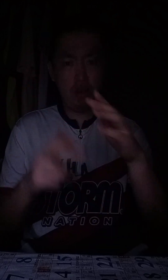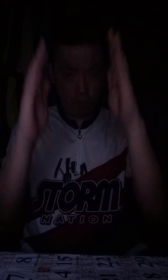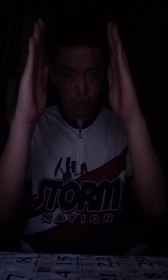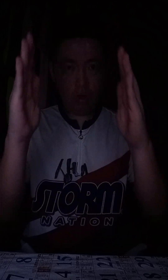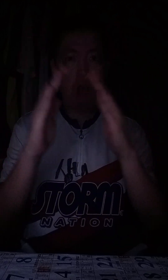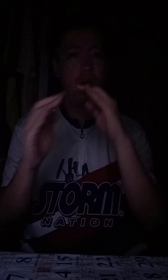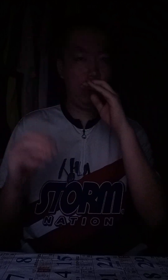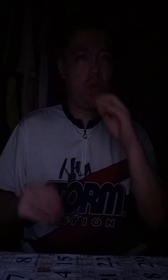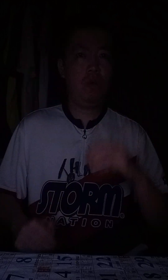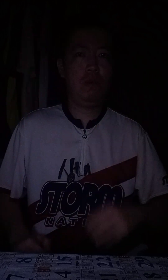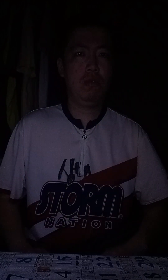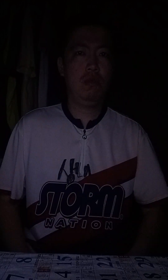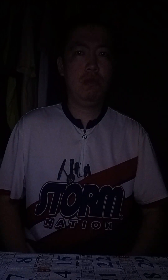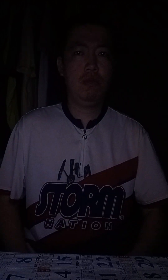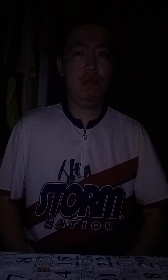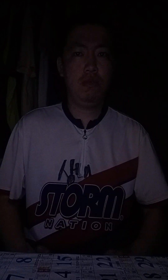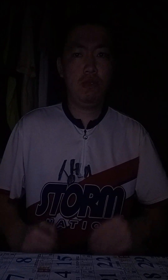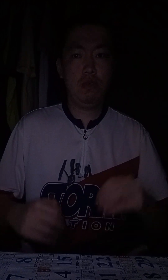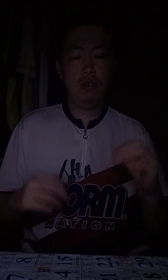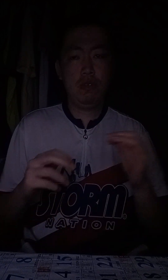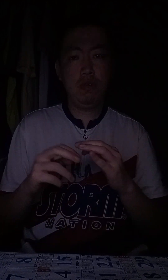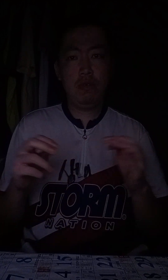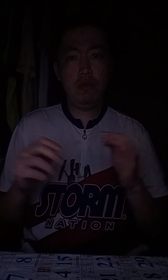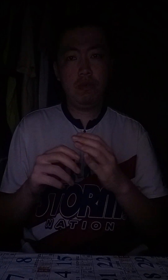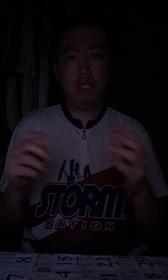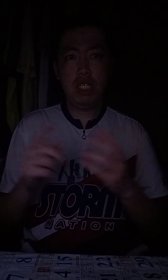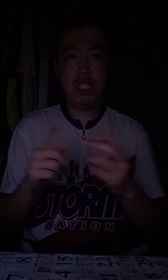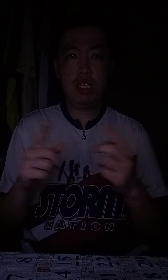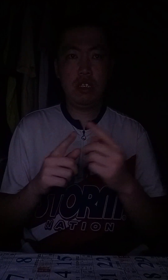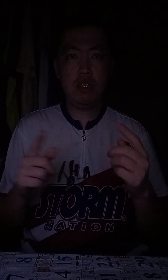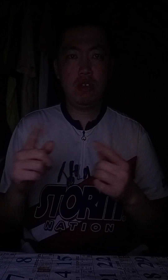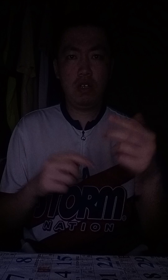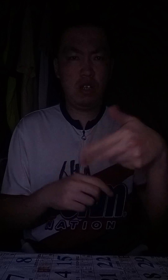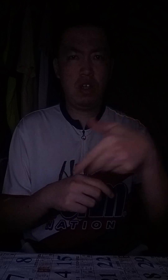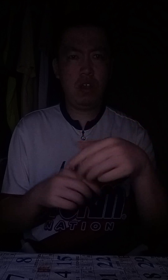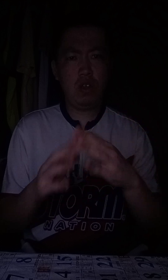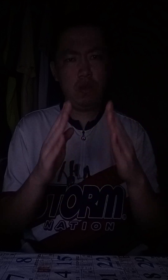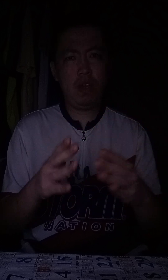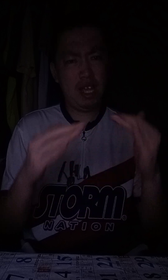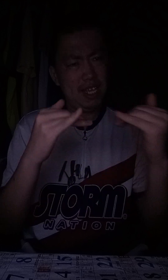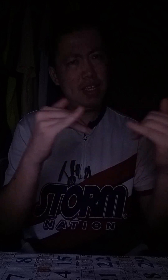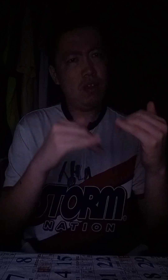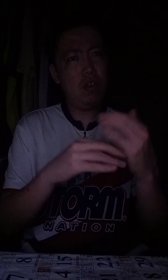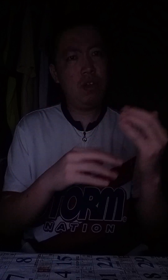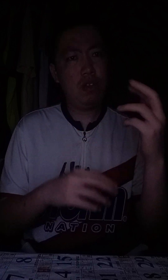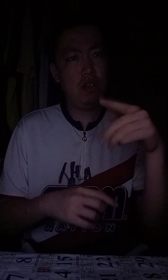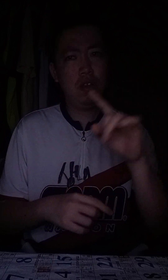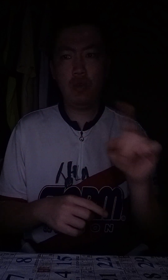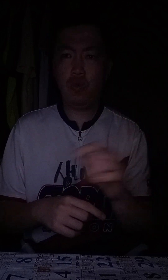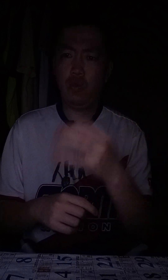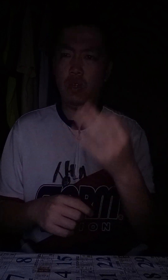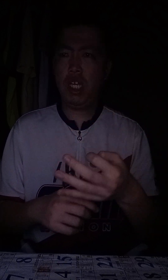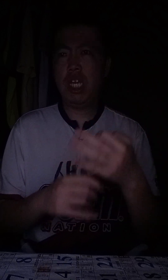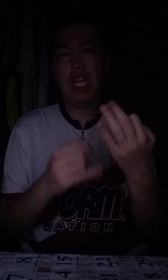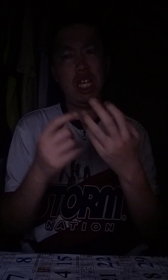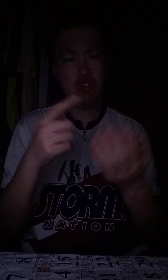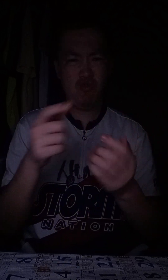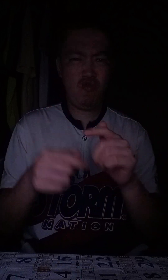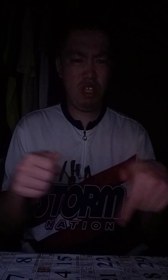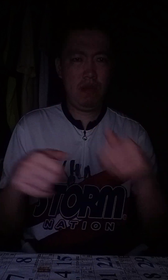있습니다. 강릉시가 손을 쓰지 못하고 망가진 전기버스를 방치하는 이유는 막대한 수리비 때문입니다.